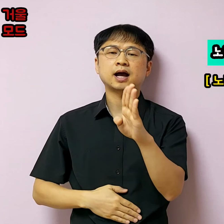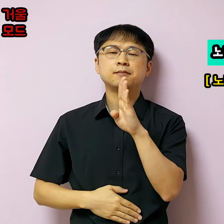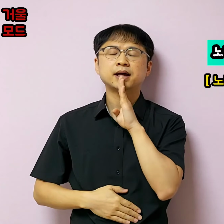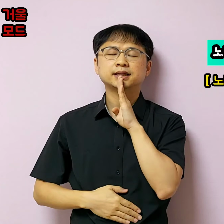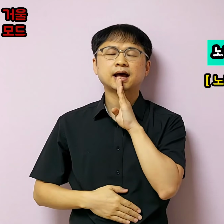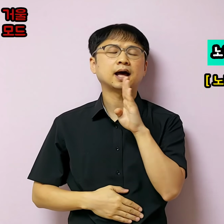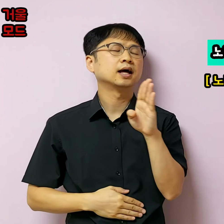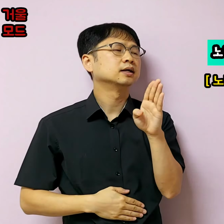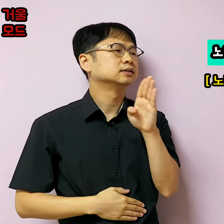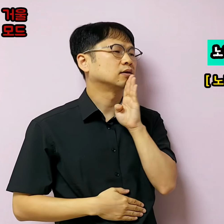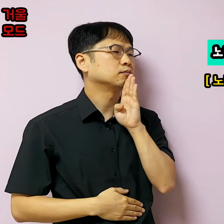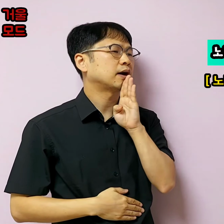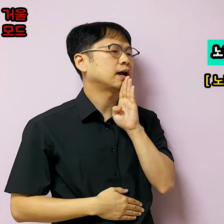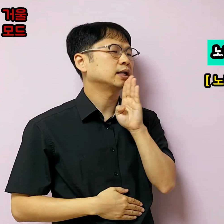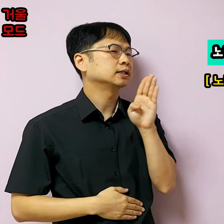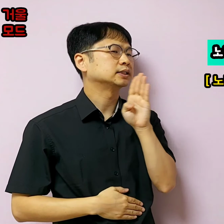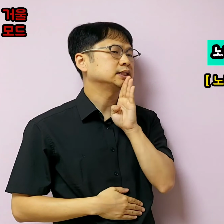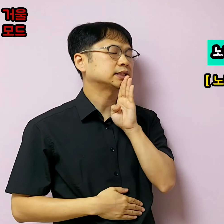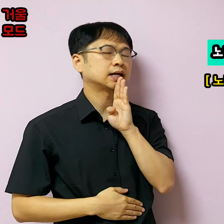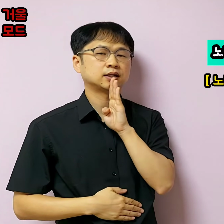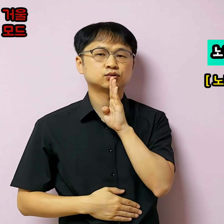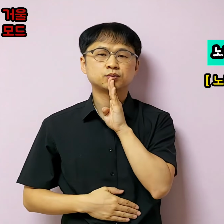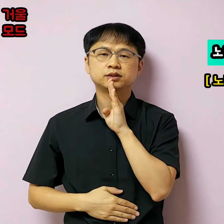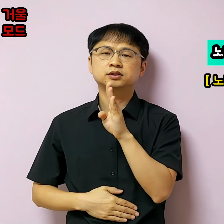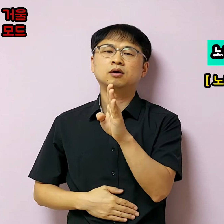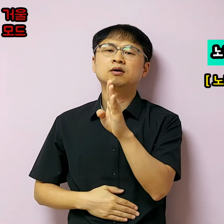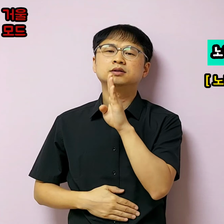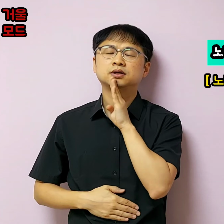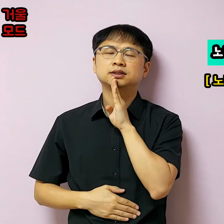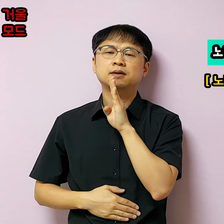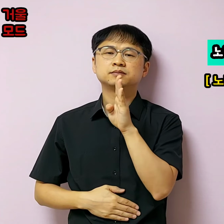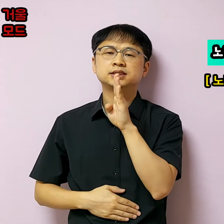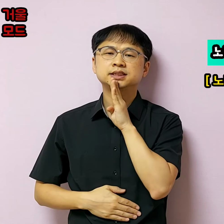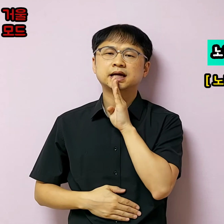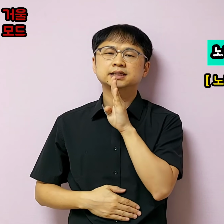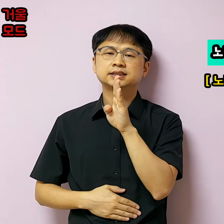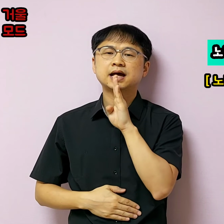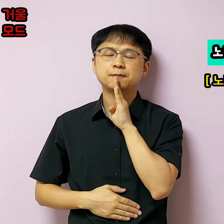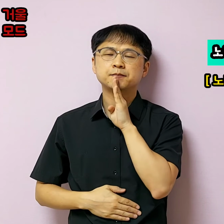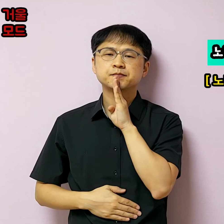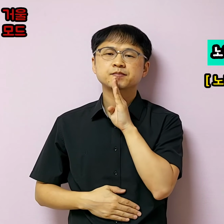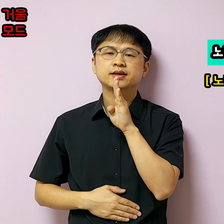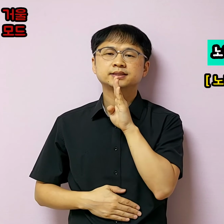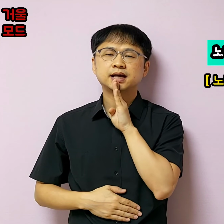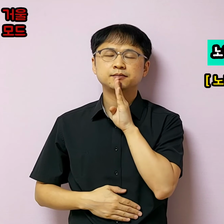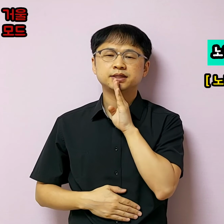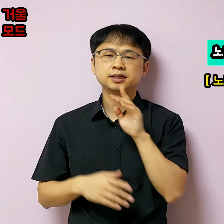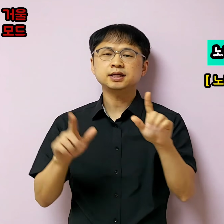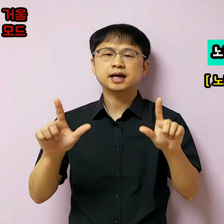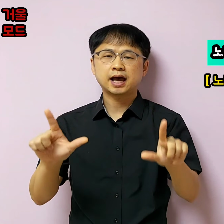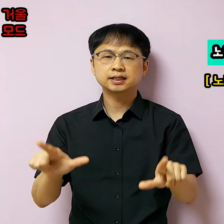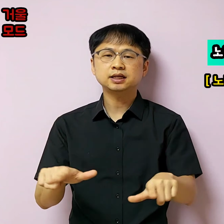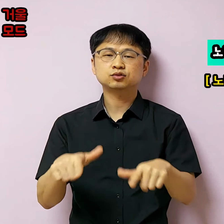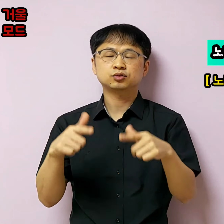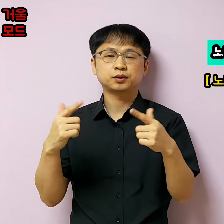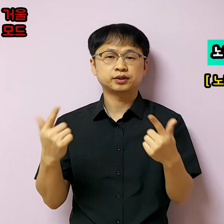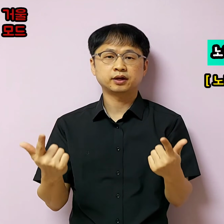아까 맞다, 정말, 진짜라는 수어 배웠죠. 정답, 진짜, 참. 참이 아니다 수어도